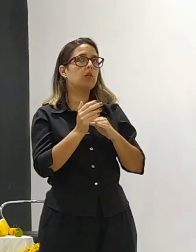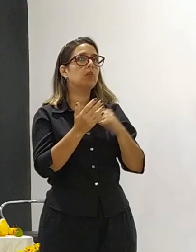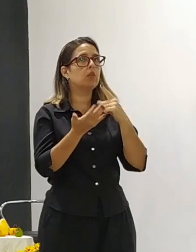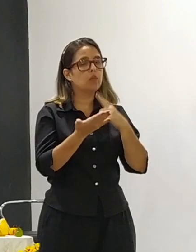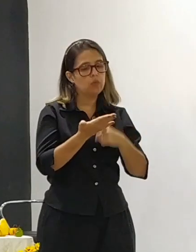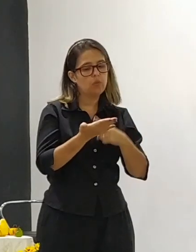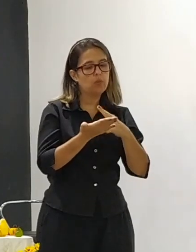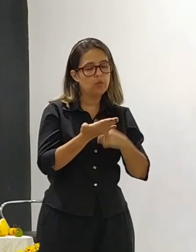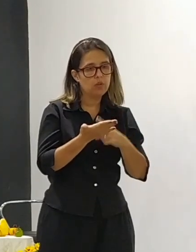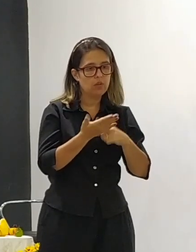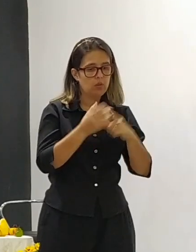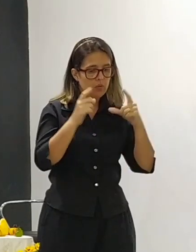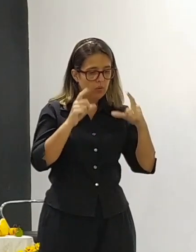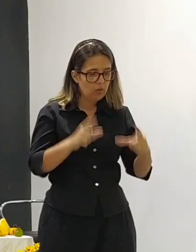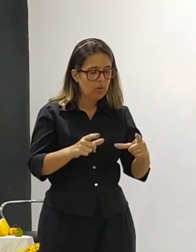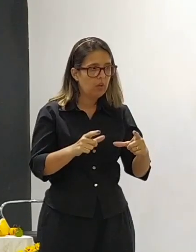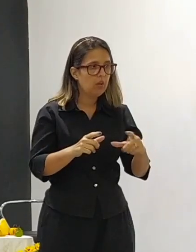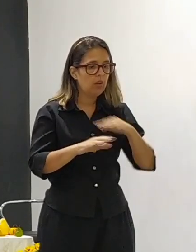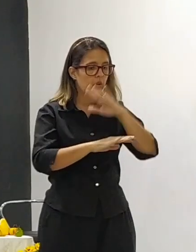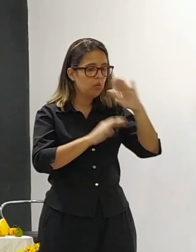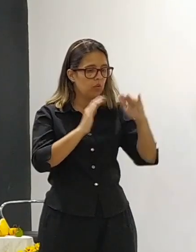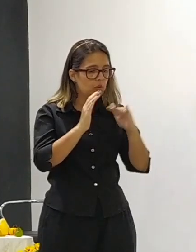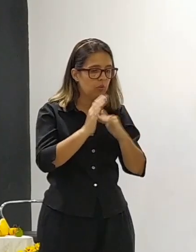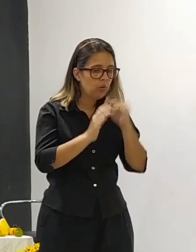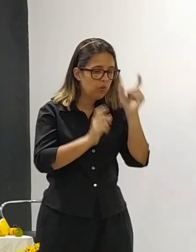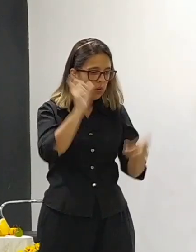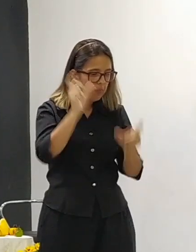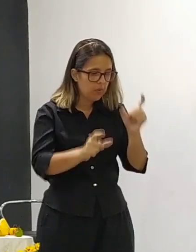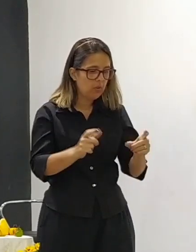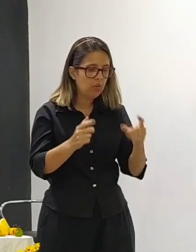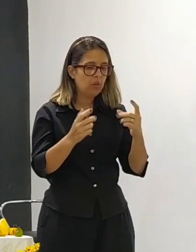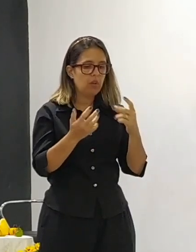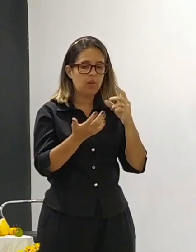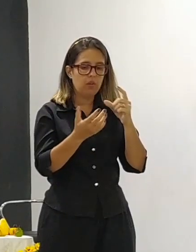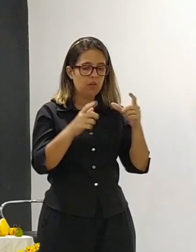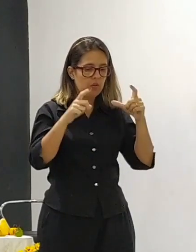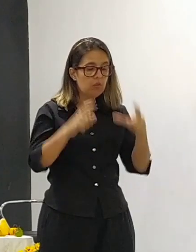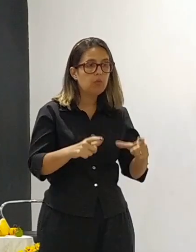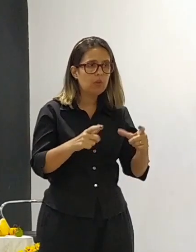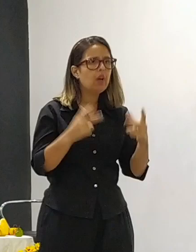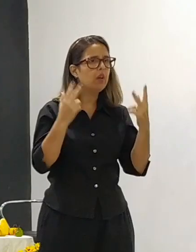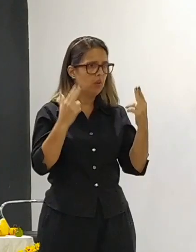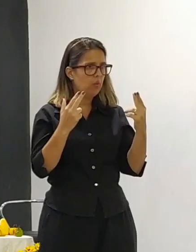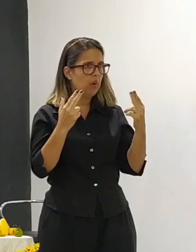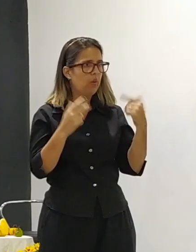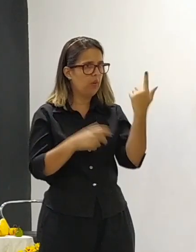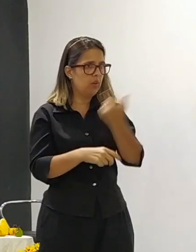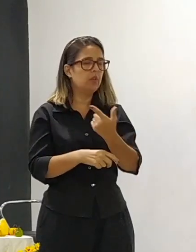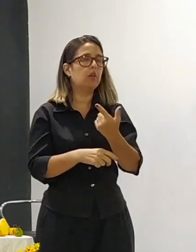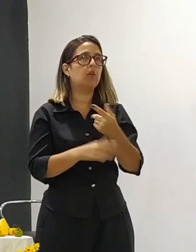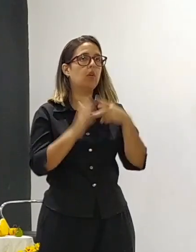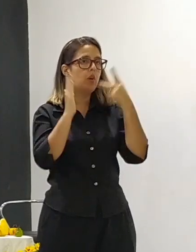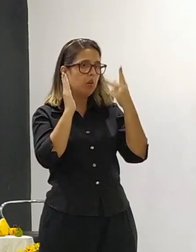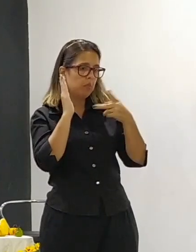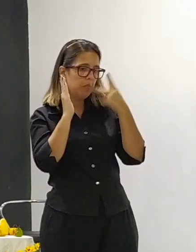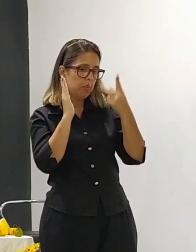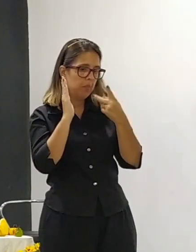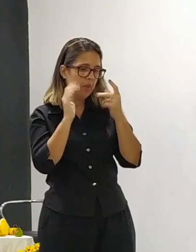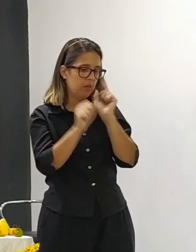concordantemente no mesmo lugar. Estavam todos no mesmo lugar, como nós aqui, concordando que a promessa viria. Eles estavam